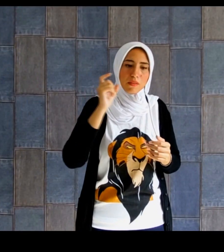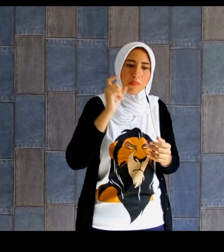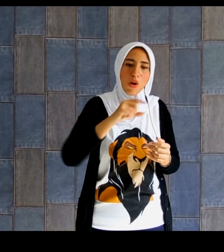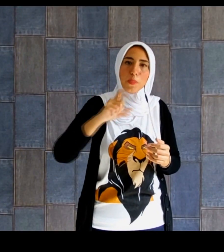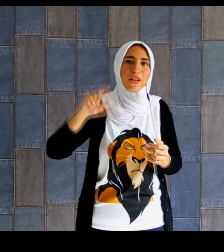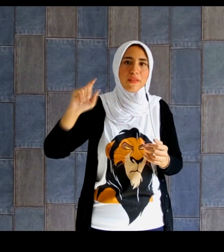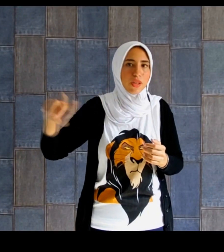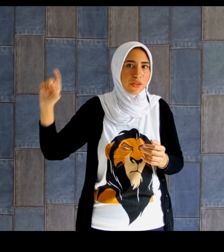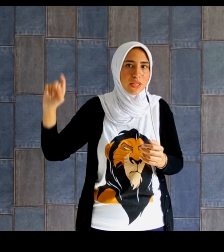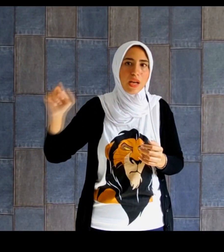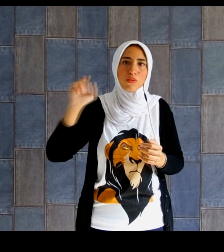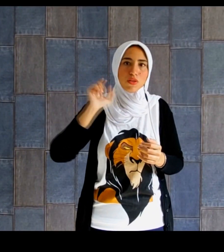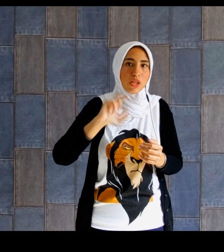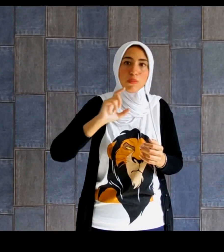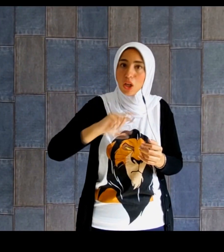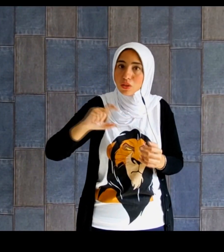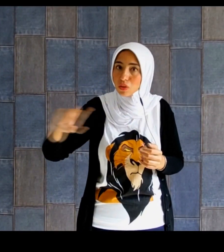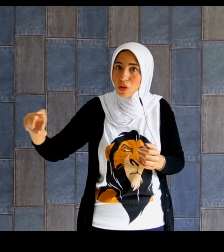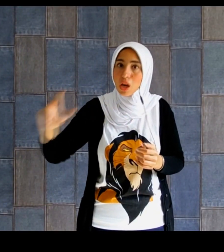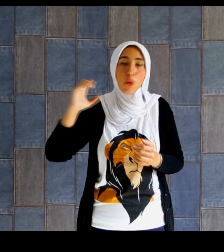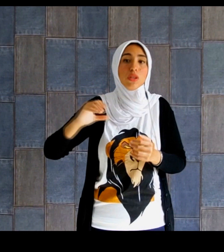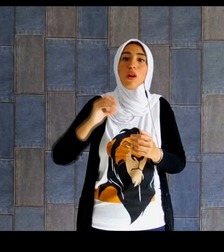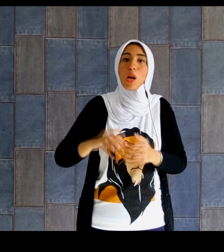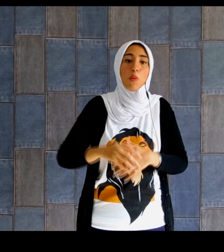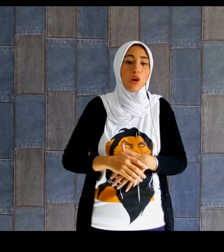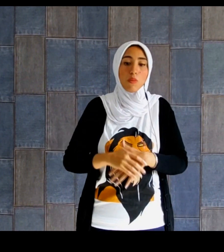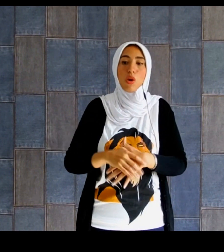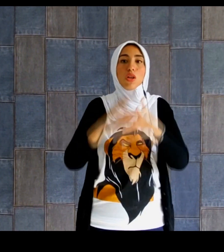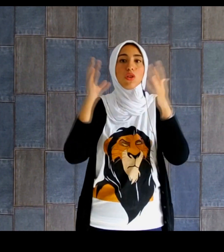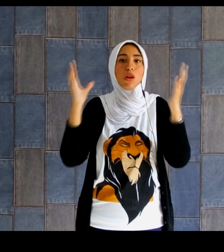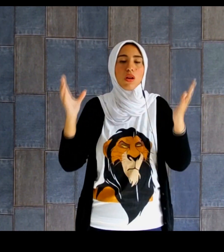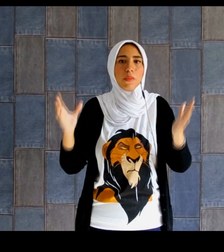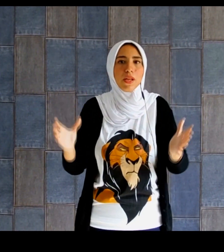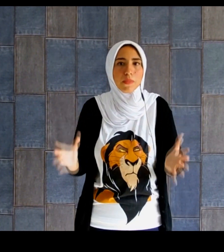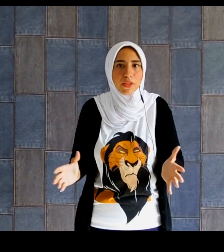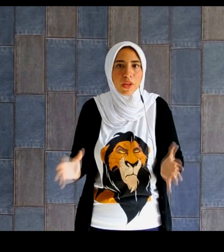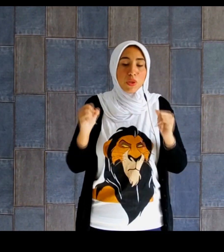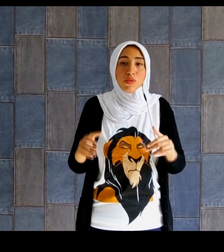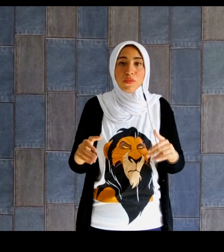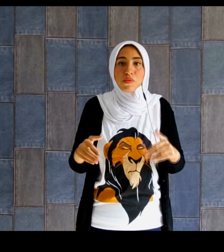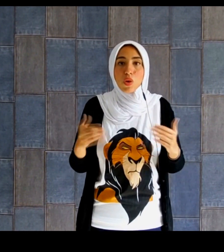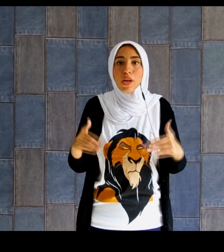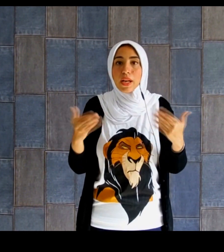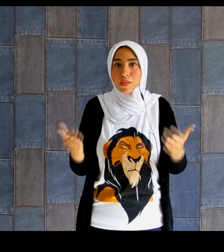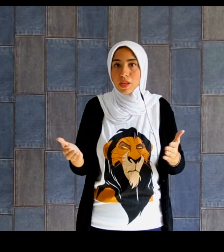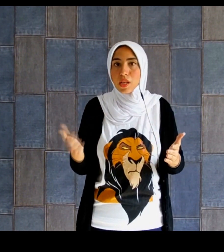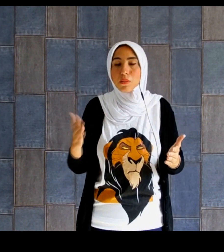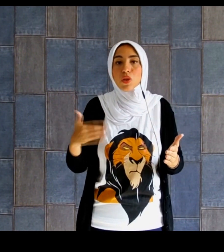ال power planet theory او نظرية محطة الطاقة او ان الهرم بارعة مولد طاقة الكهربائية كبير بتوصف ظوهر غريبة كانت